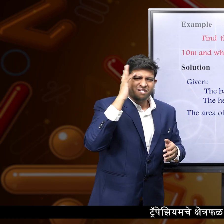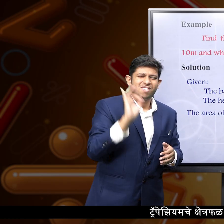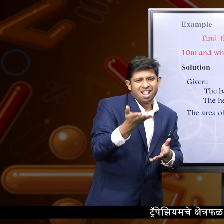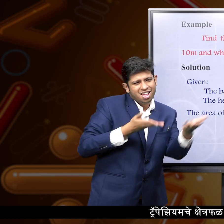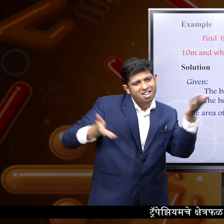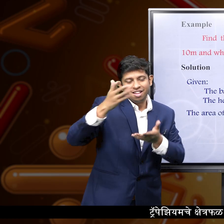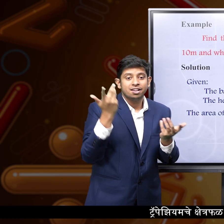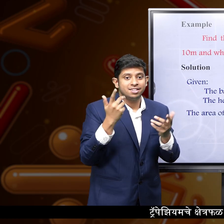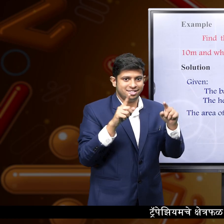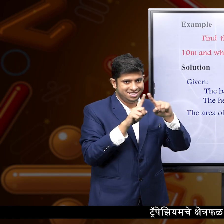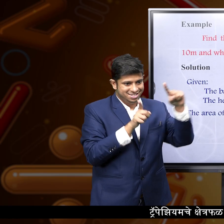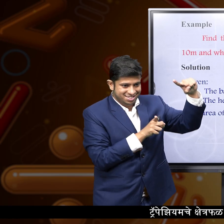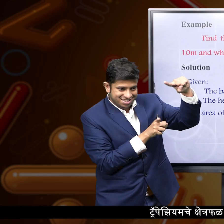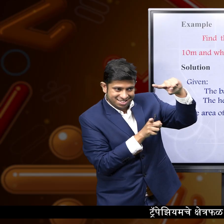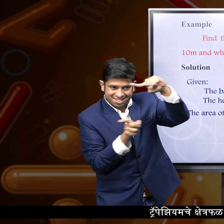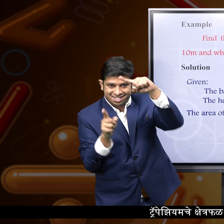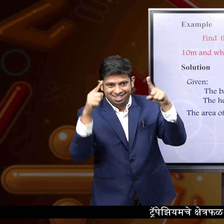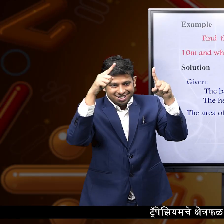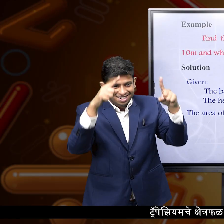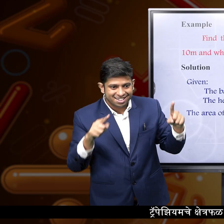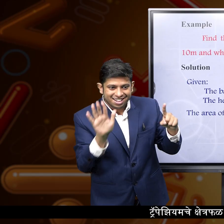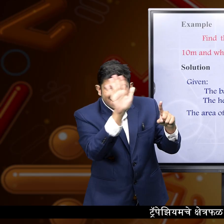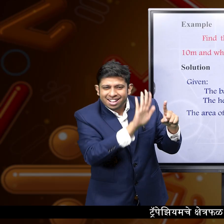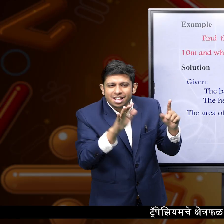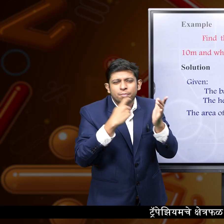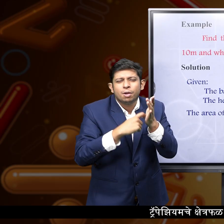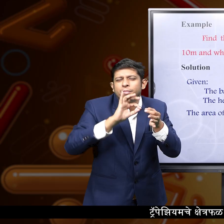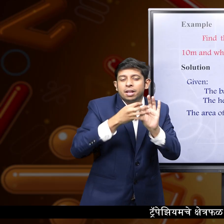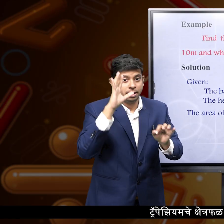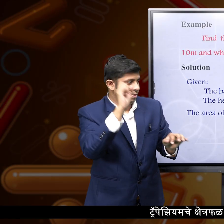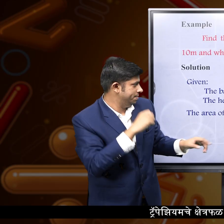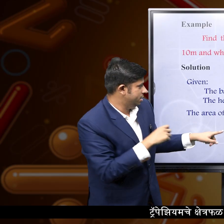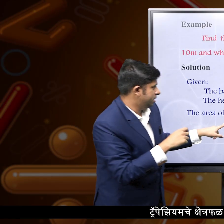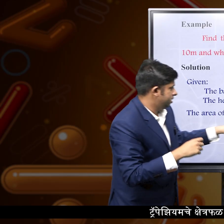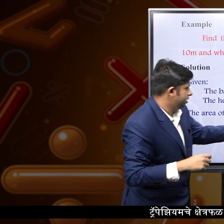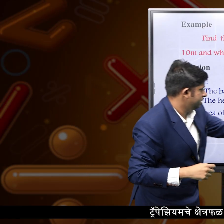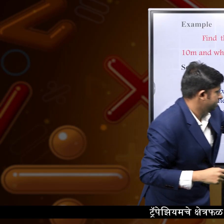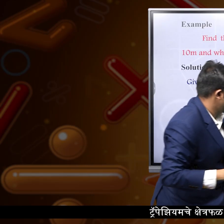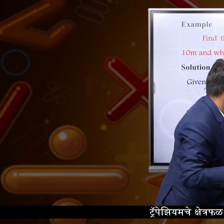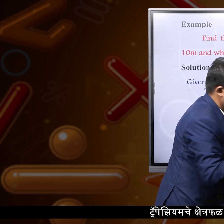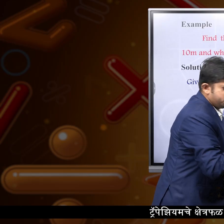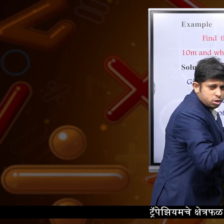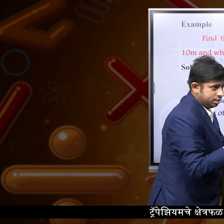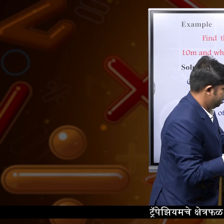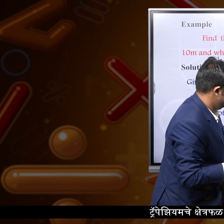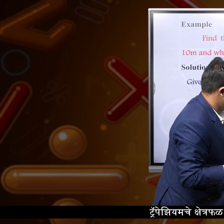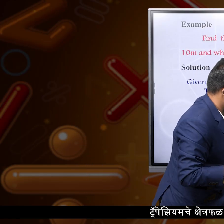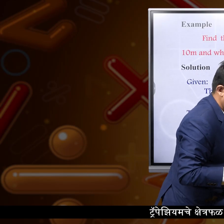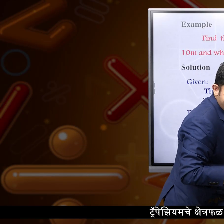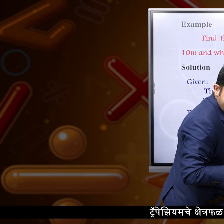ट्रॅपेझियमचे क्षेत्रफळ आहे A बरोबर 1/2 कंसामध्ये A अधिक B कंसाच्या बाहेर